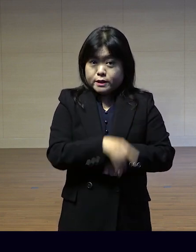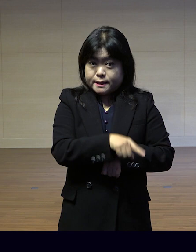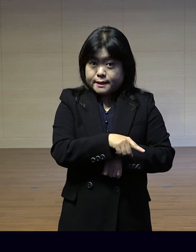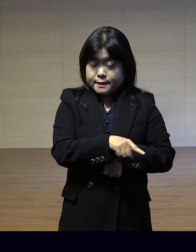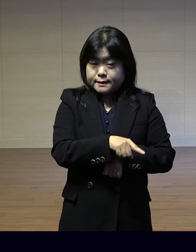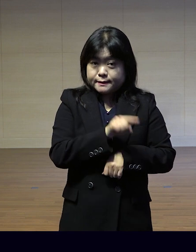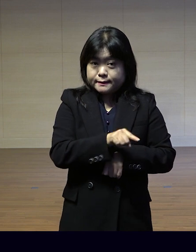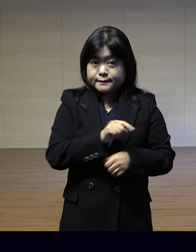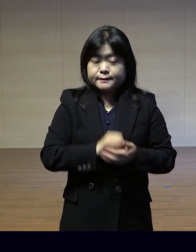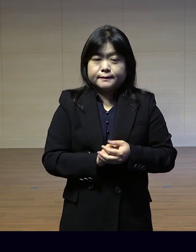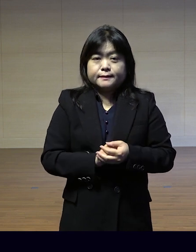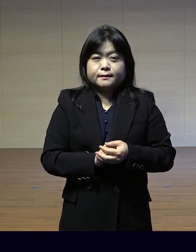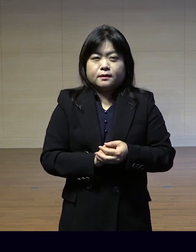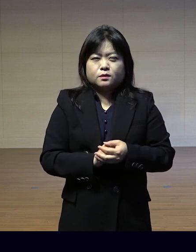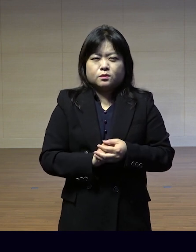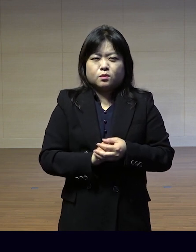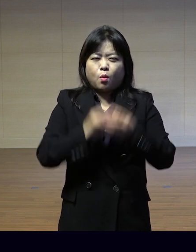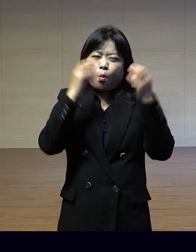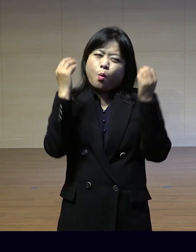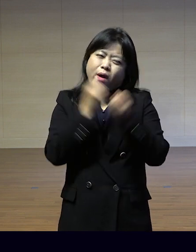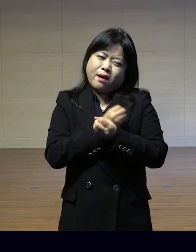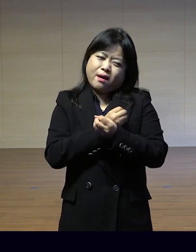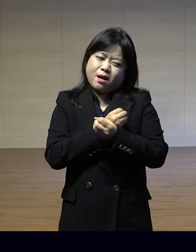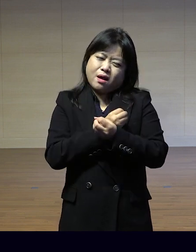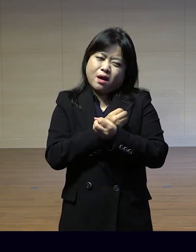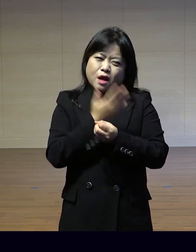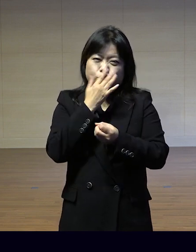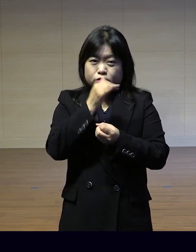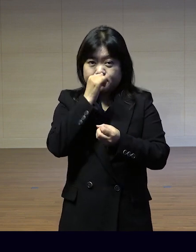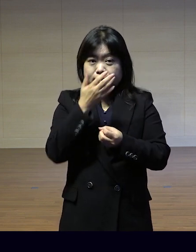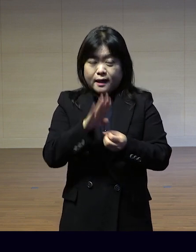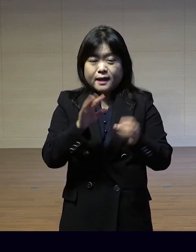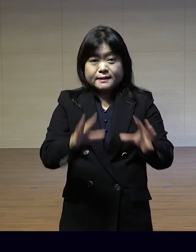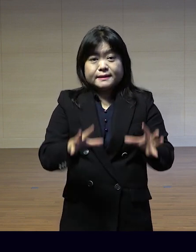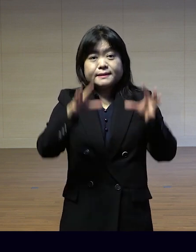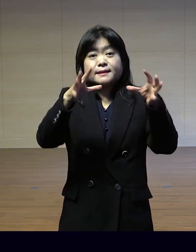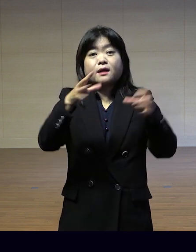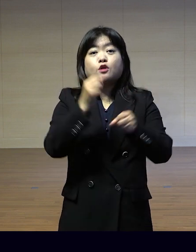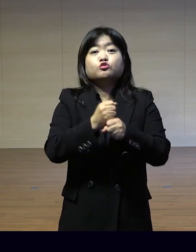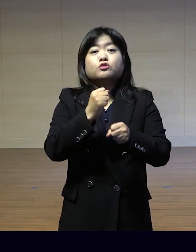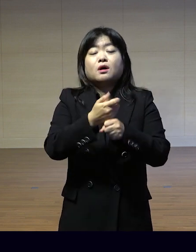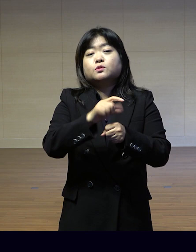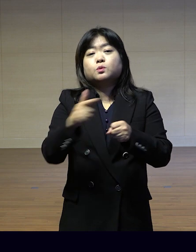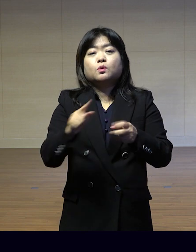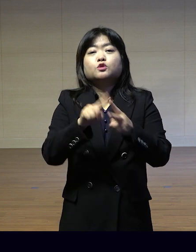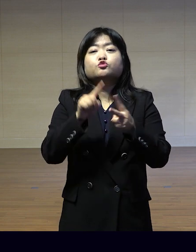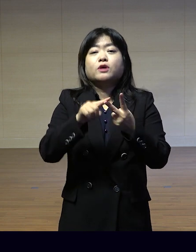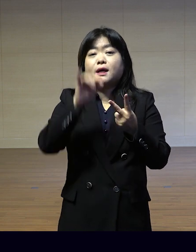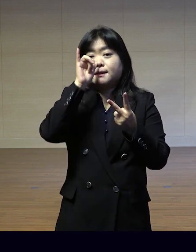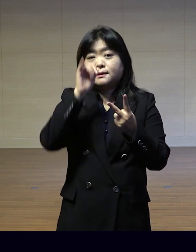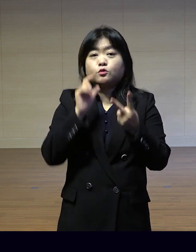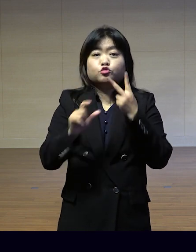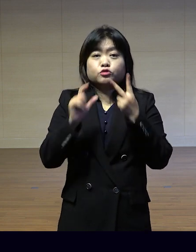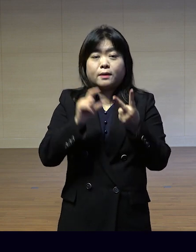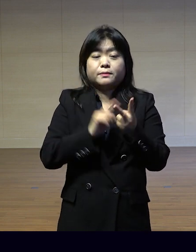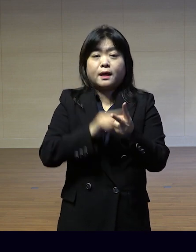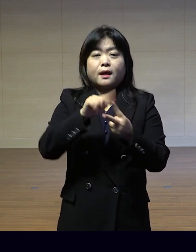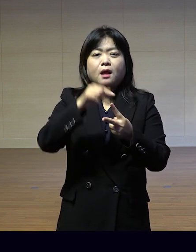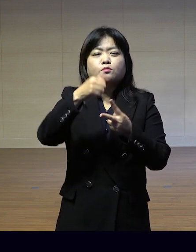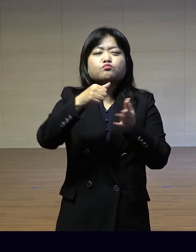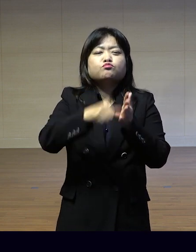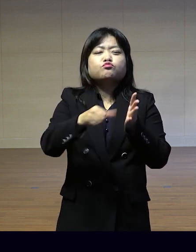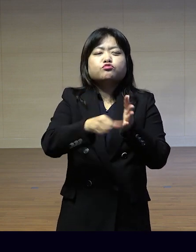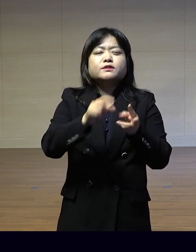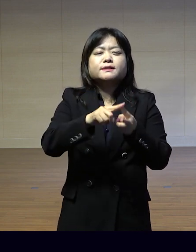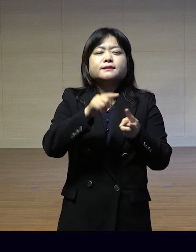이것은 이제 또 오해하는 분들도 계신데 이 세 개를 구성하는 요소가 두 개가 있다고 주장을 합니다. 하나는 물질